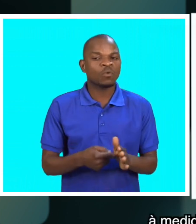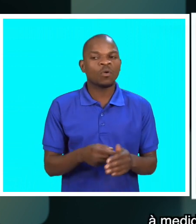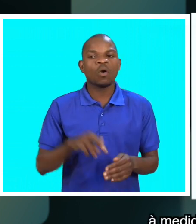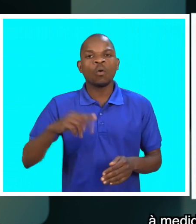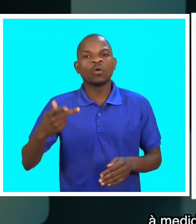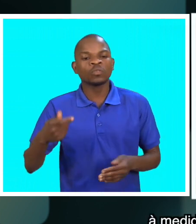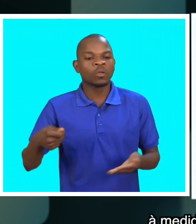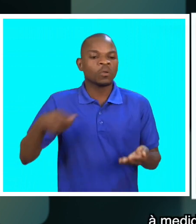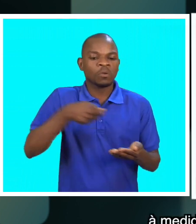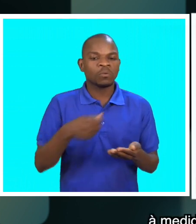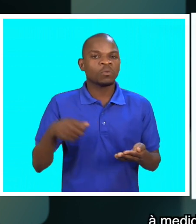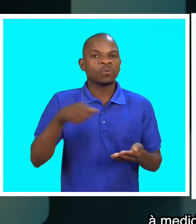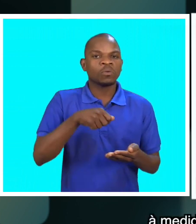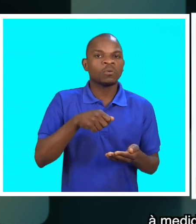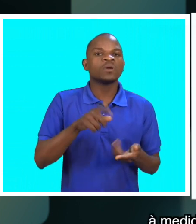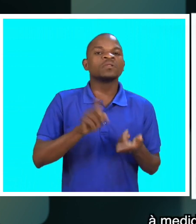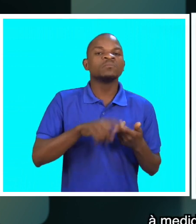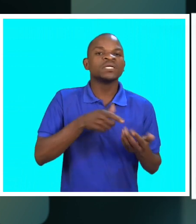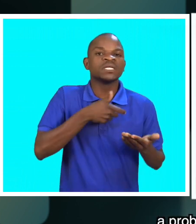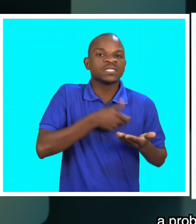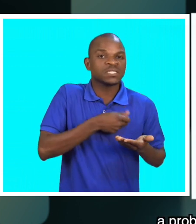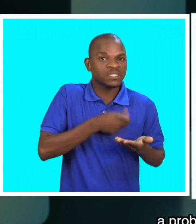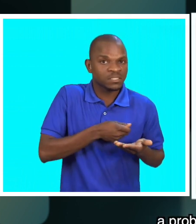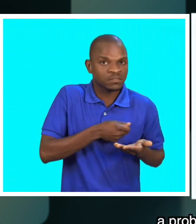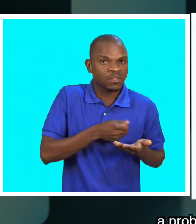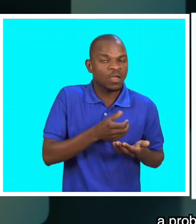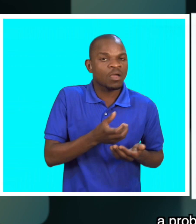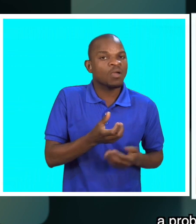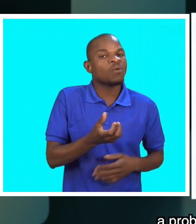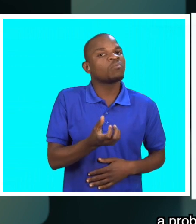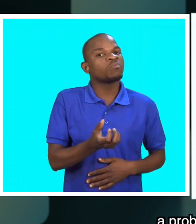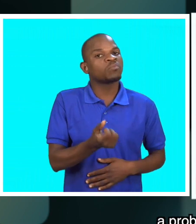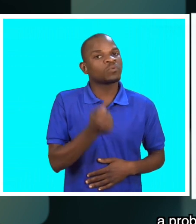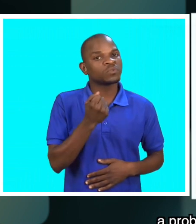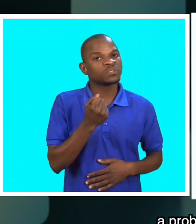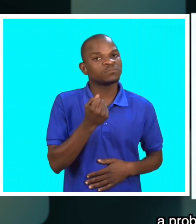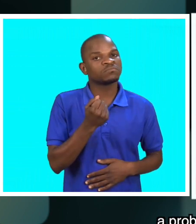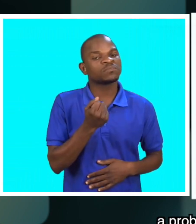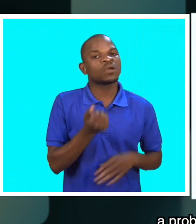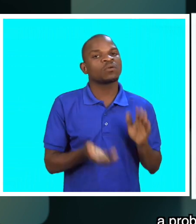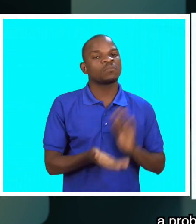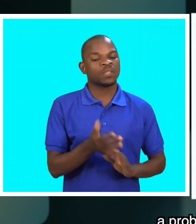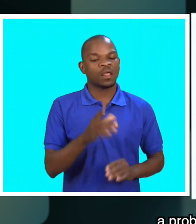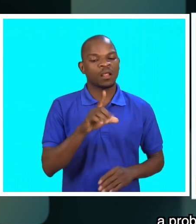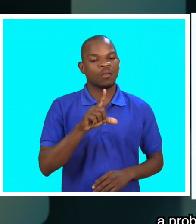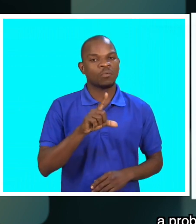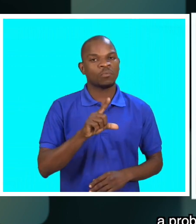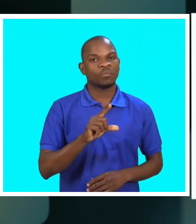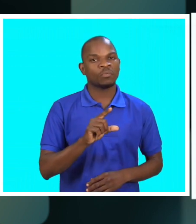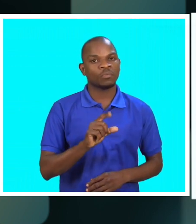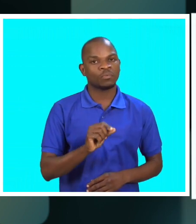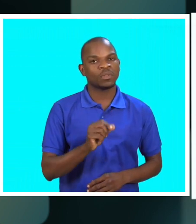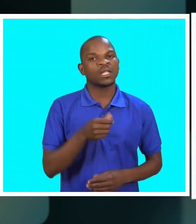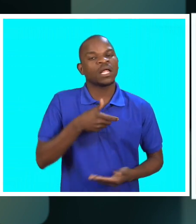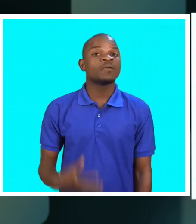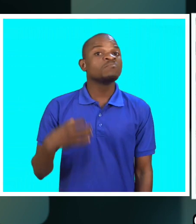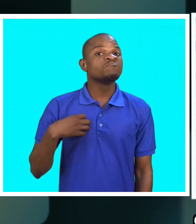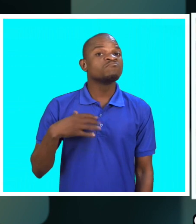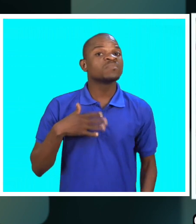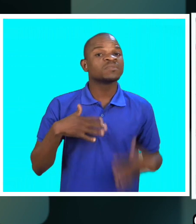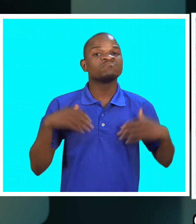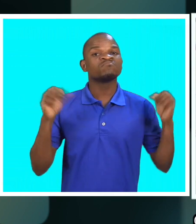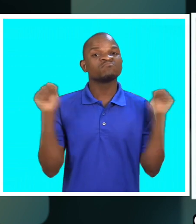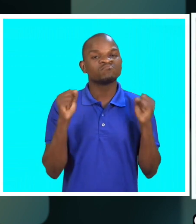vai consumindo outros líquidos para além do leite materno, a probabilidade de ela tomar cada vez menos leite materno é maior.